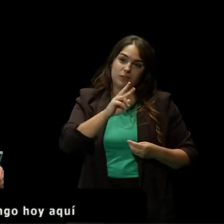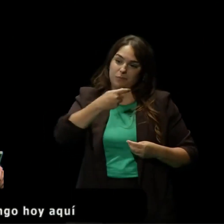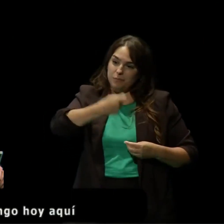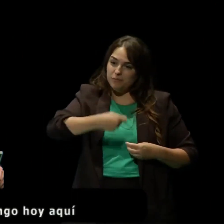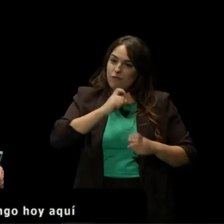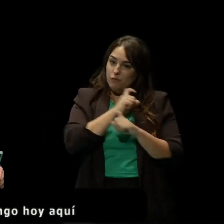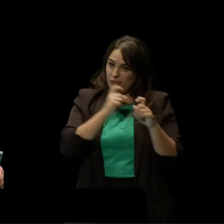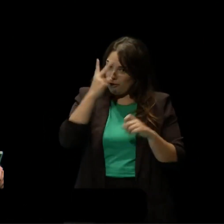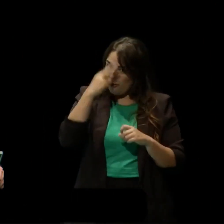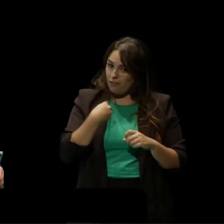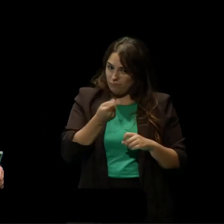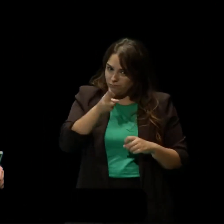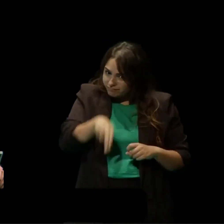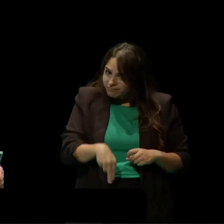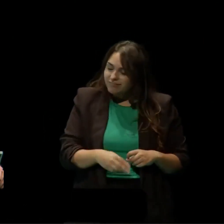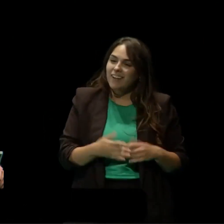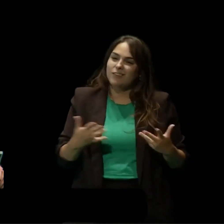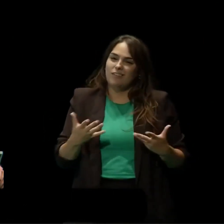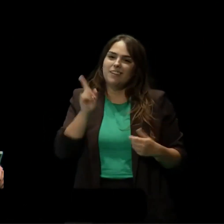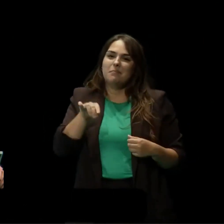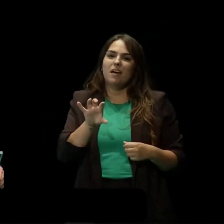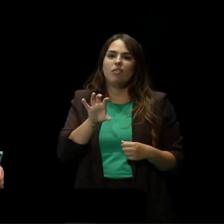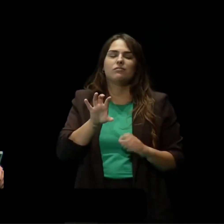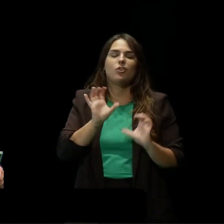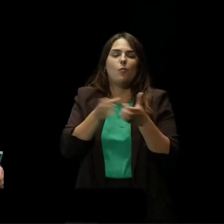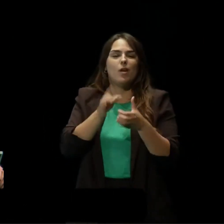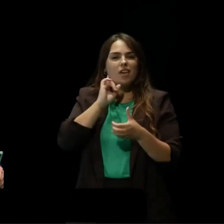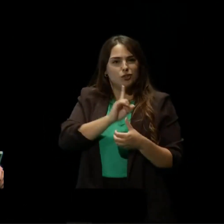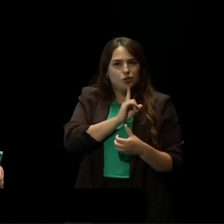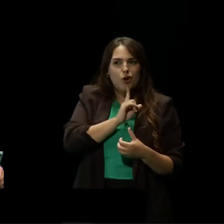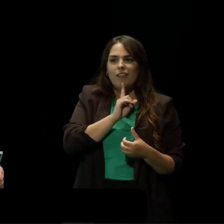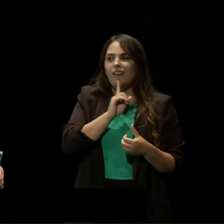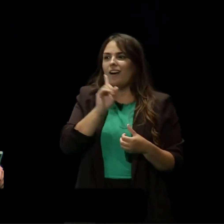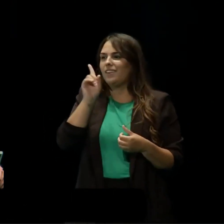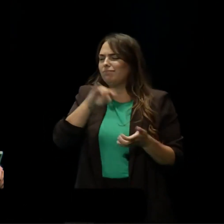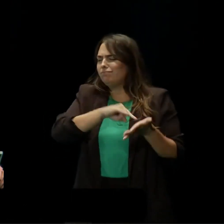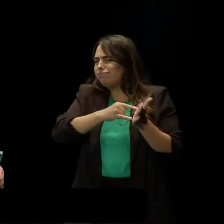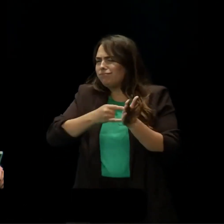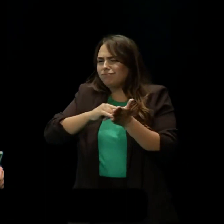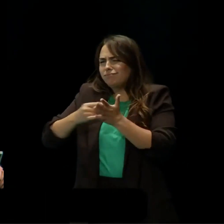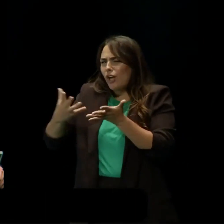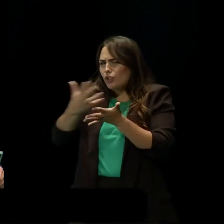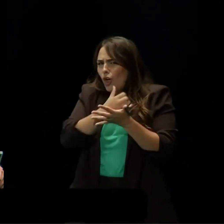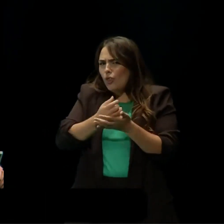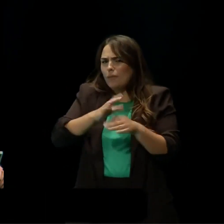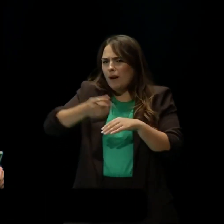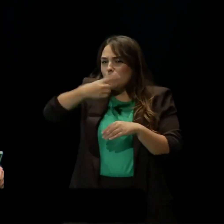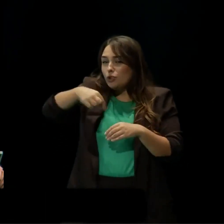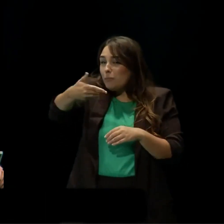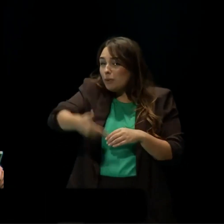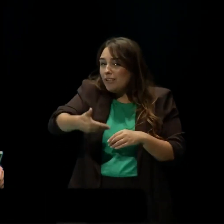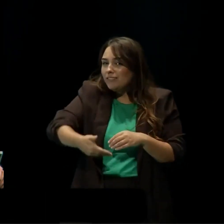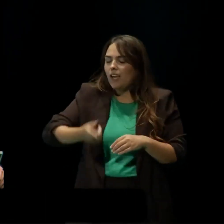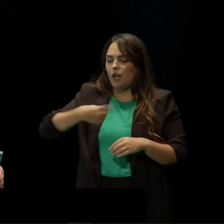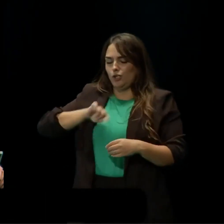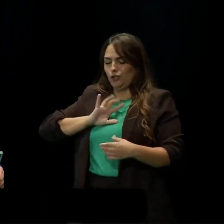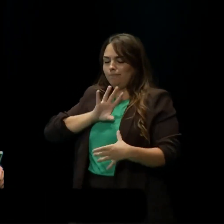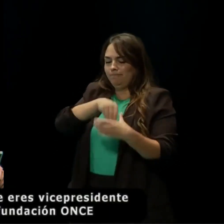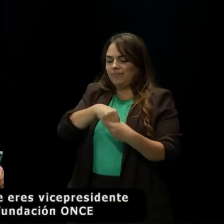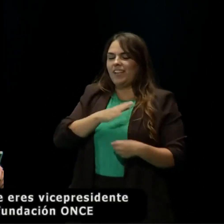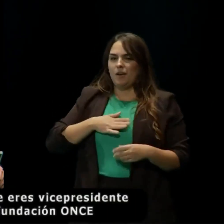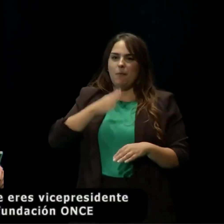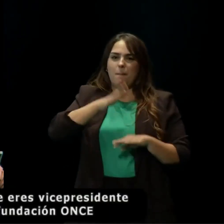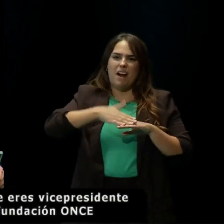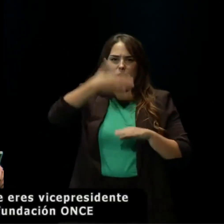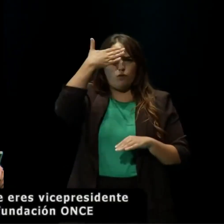la Fundación 11, con toda la comunidad sorda y con aquellos proyectos que para vosotros sean claves, sean